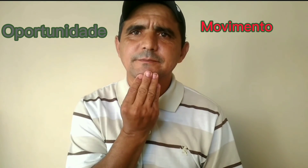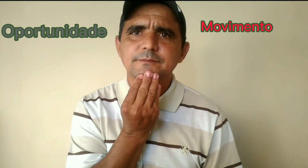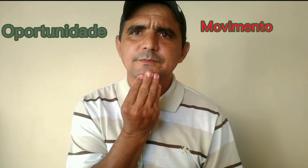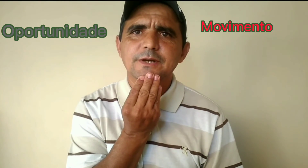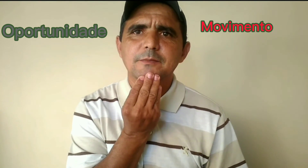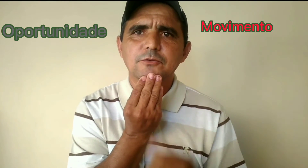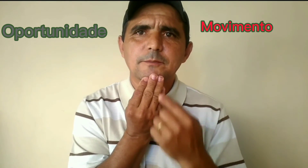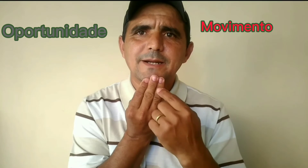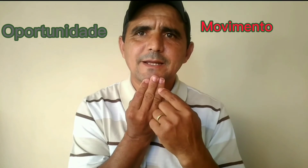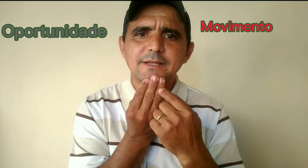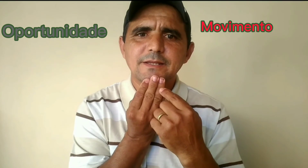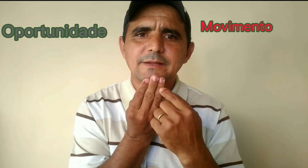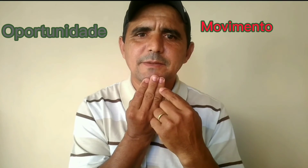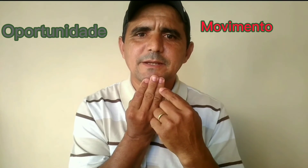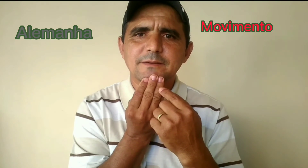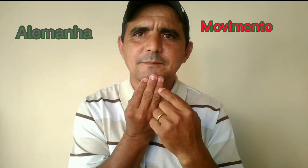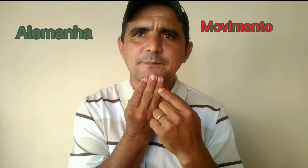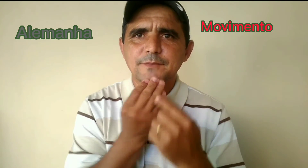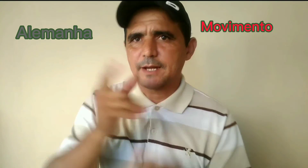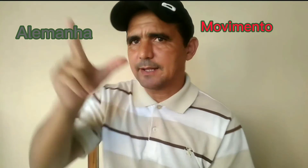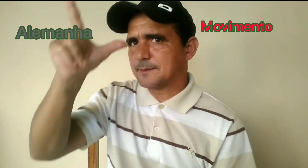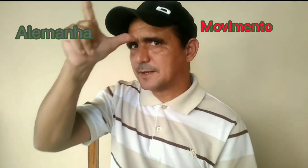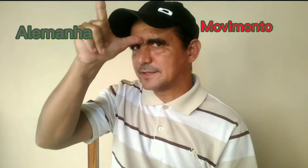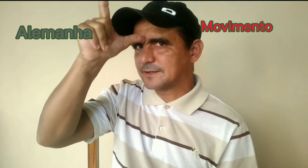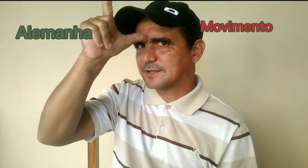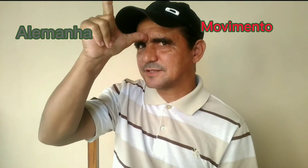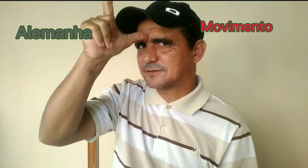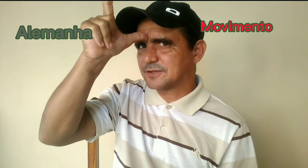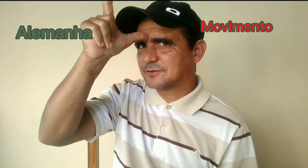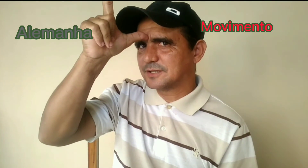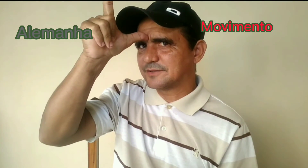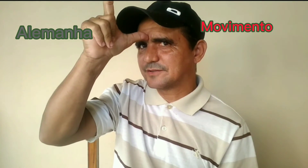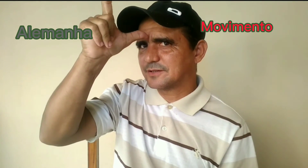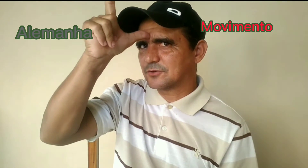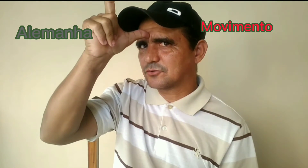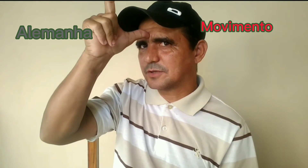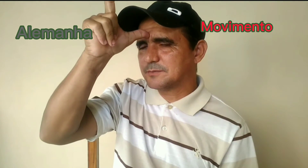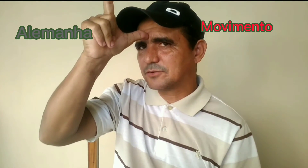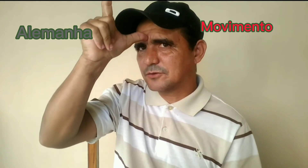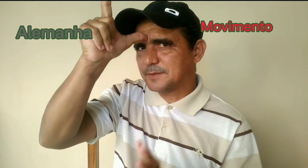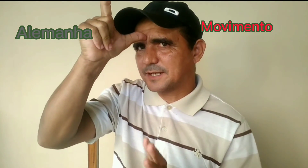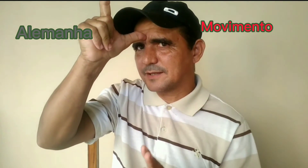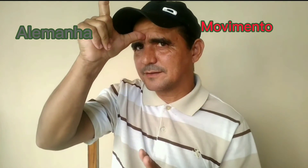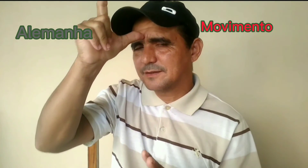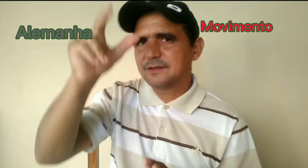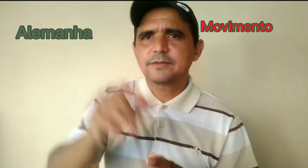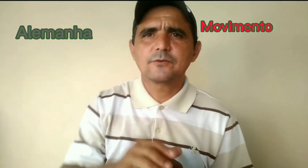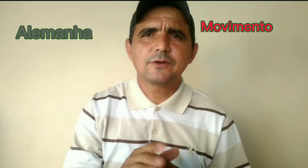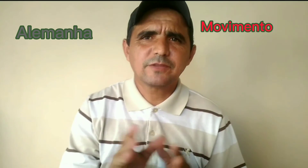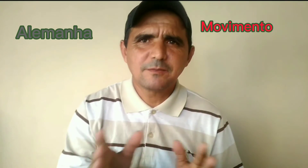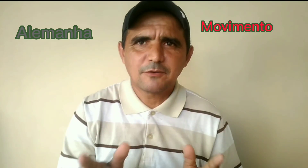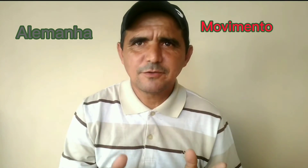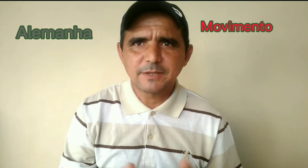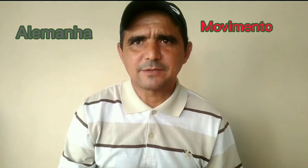Oportunidade. A mão ficou parada aqui também. Alemanha, que a gente já falou antes. Encostou aqui, mas ficou parada. Então não tem